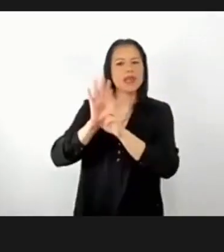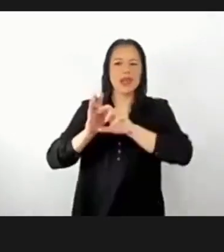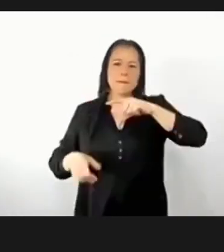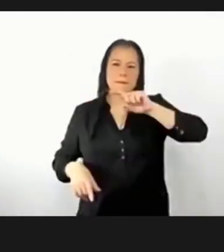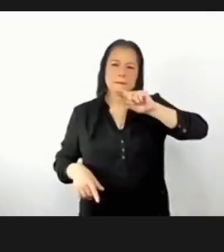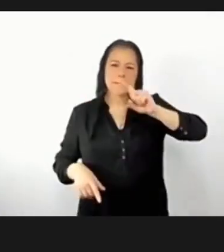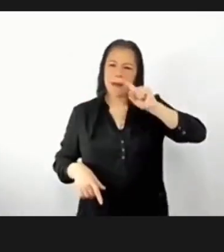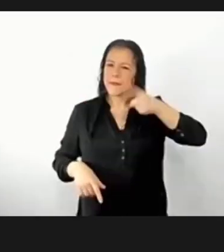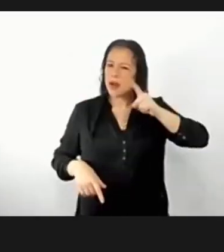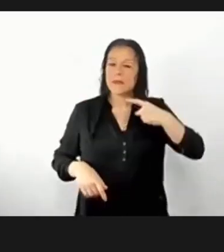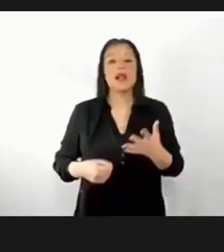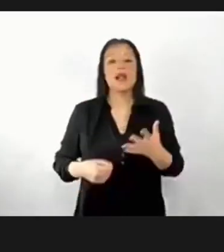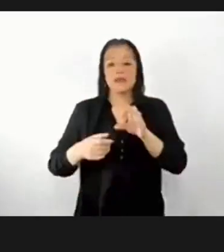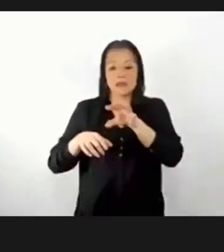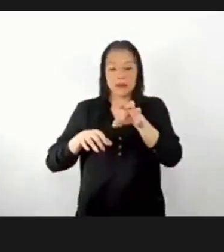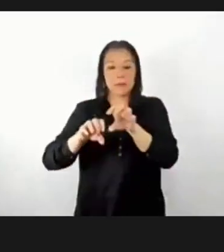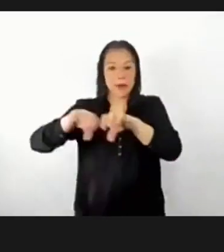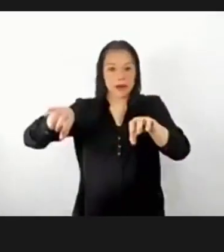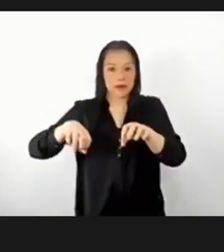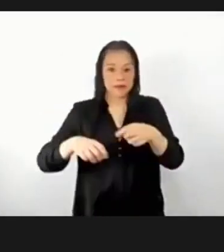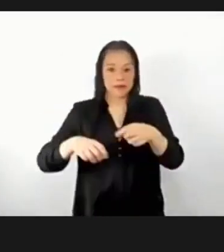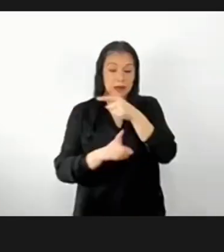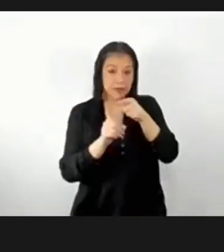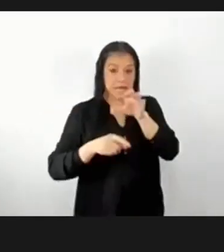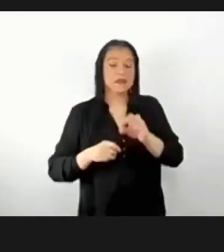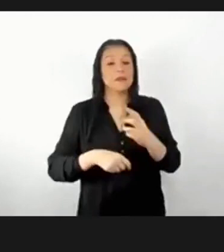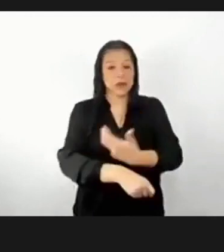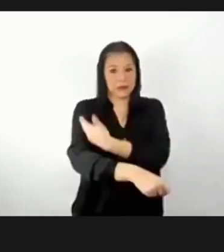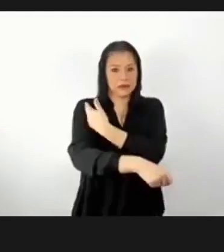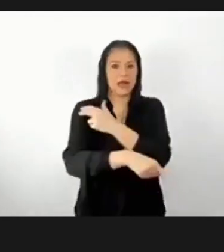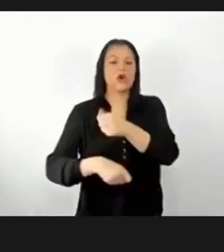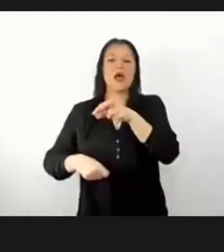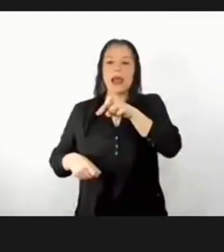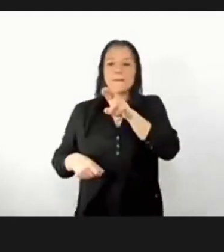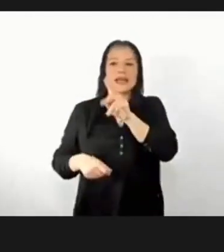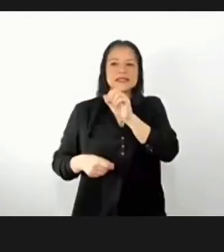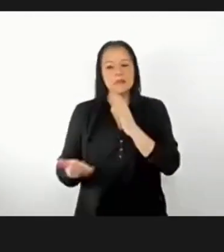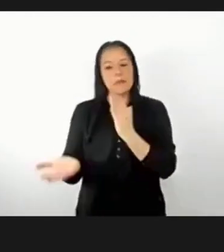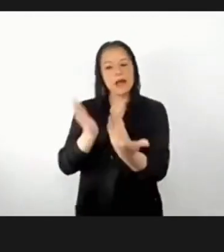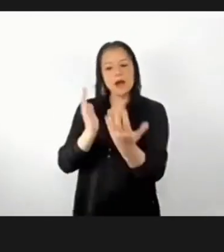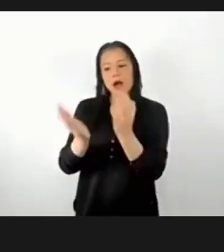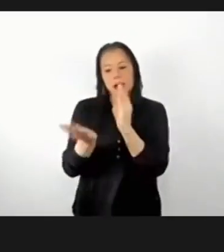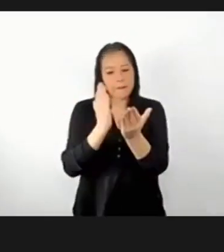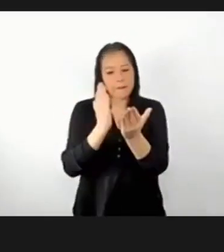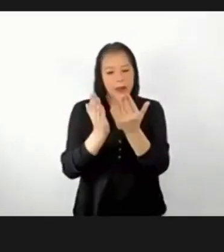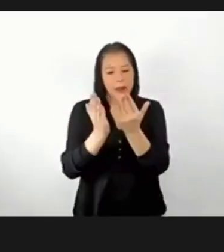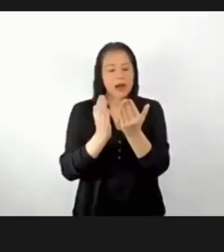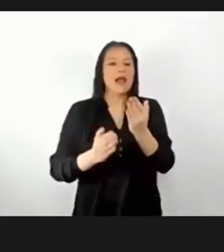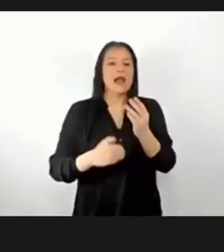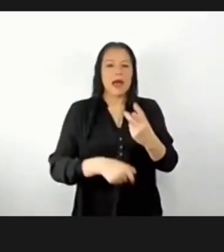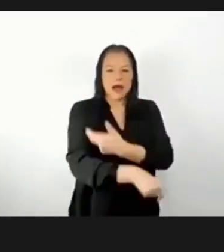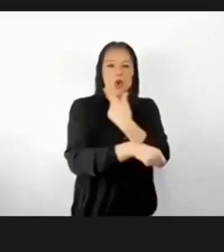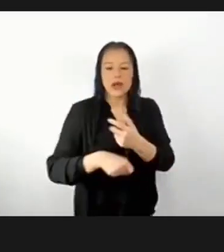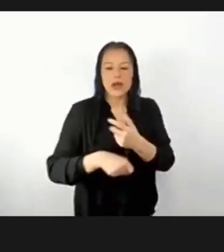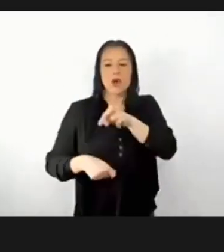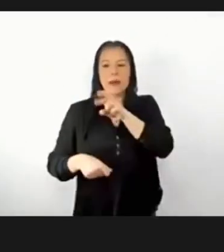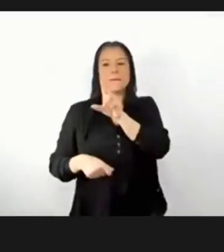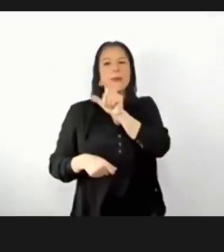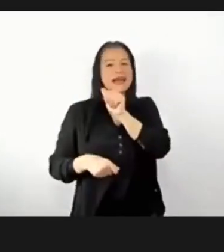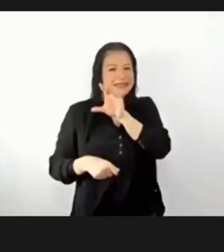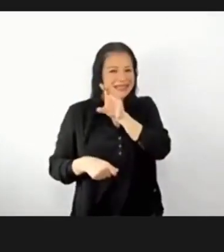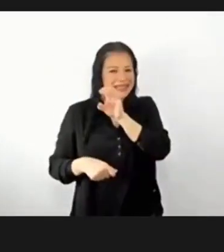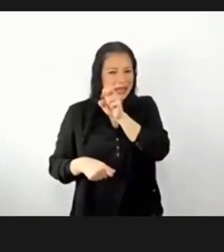les coloca la vacuna, a la mitad se les coloca el placebo para comparar la vacuna contra el placebo, cuánta protección da y así